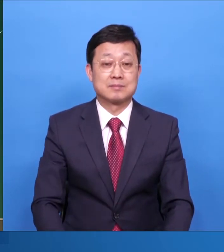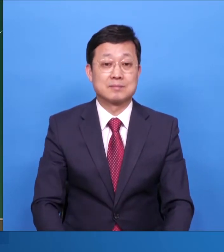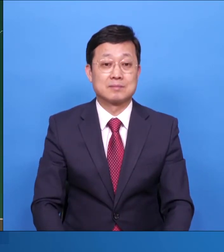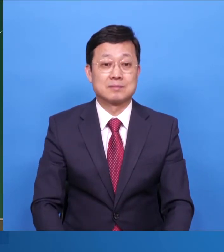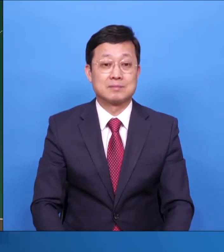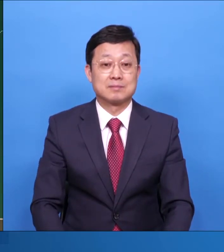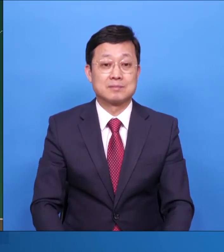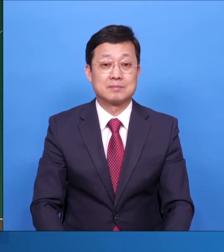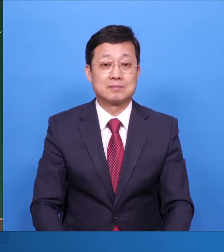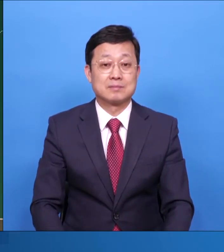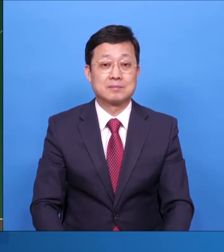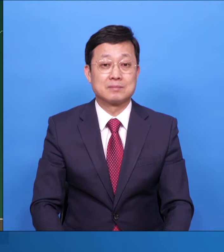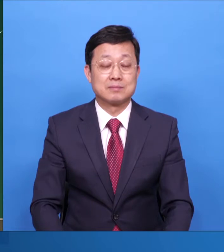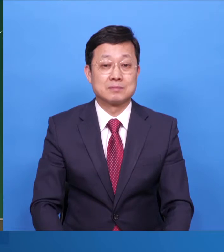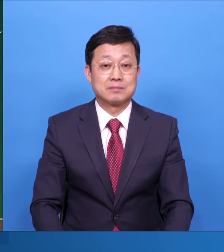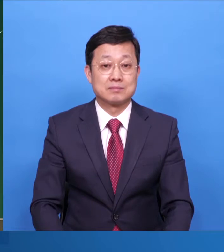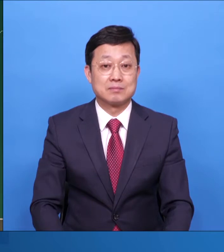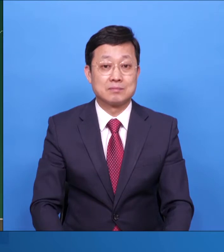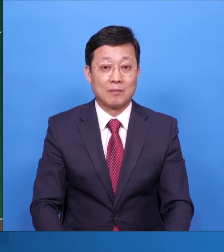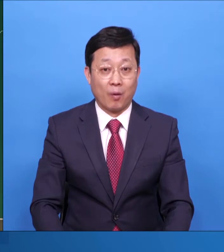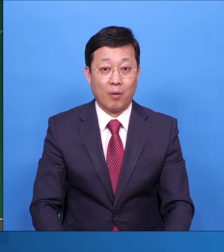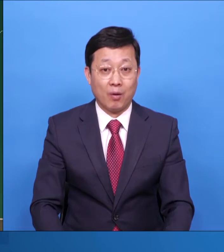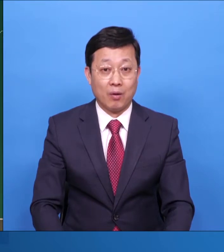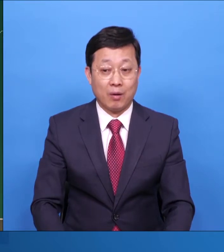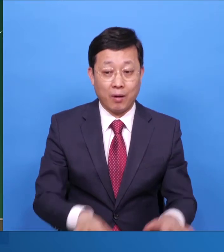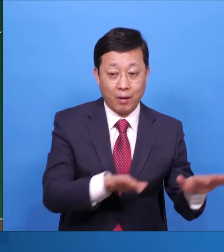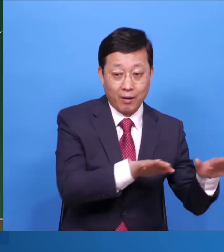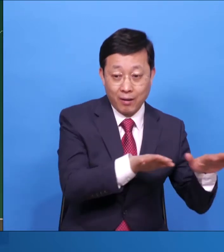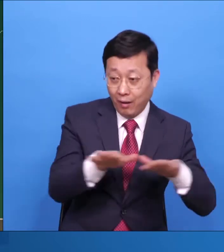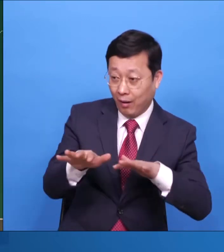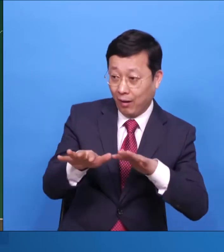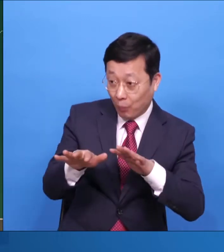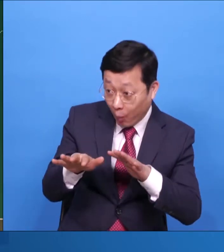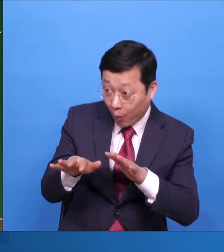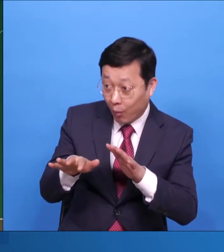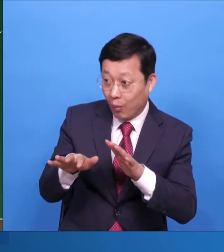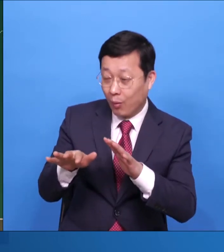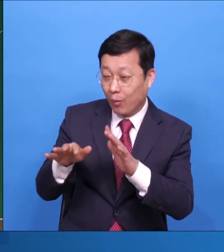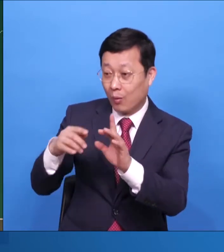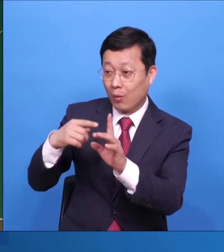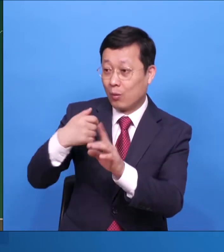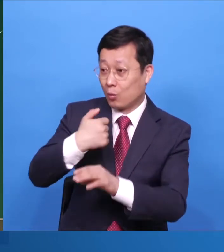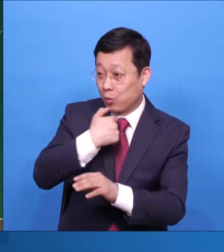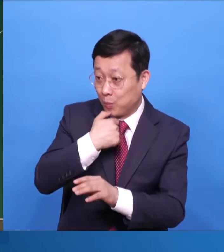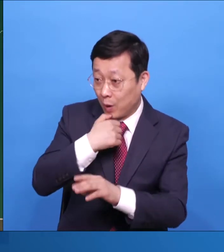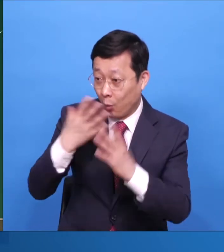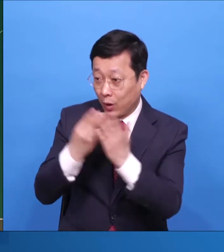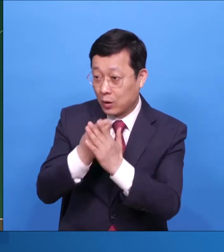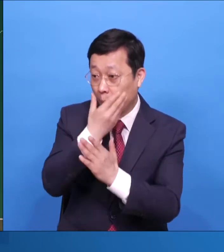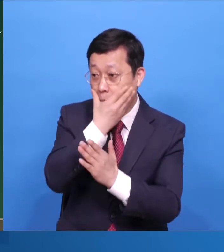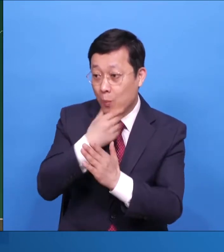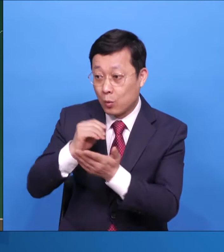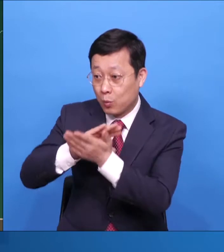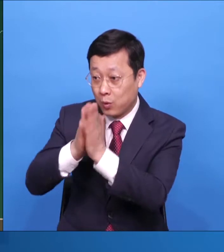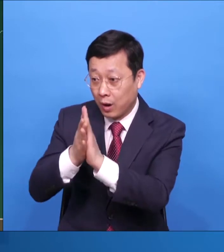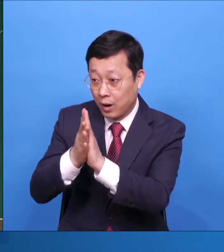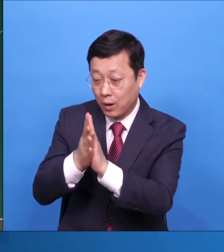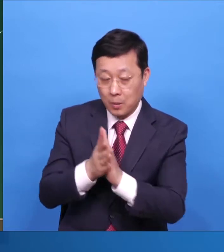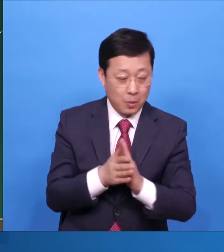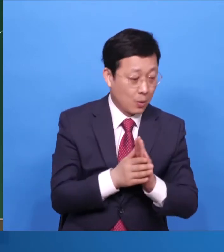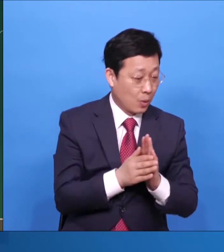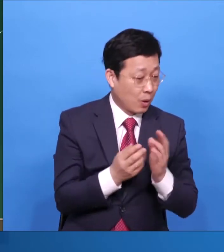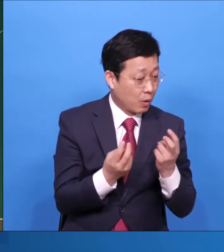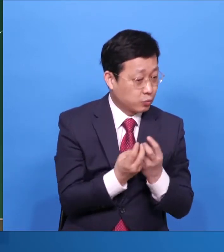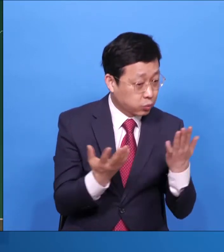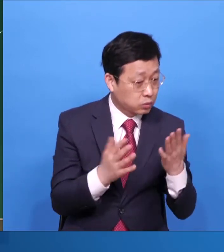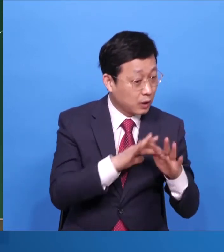Fue la evangelización mundial, ¿verdad? 되니까 뭐 인간들은 어쩔 수 없잖아요. 뭐 정치, 사회 다 있으니까 어쩔 수가 없죠. Y el ser humano, por